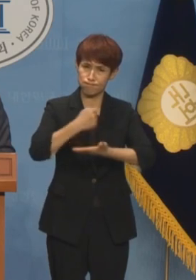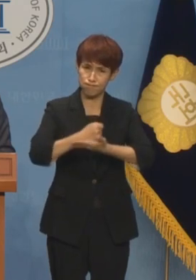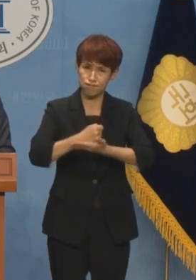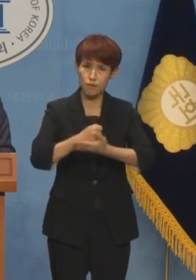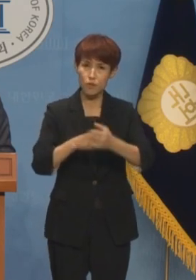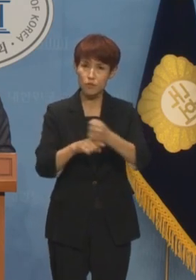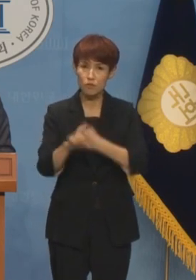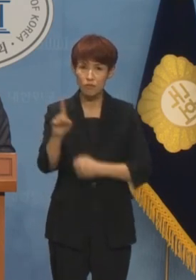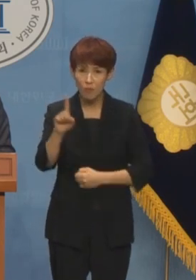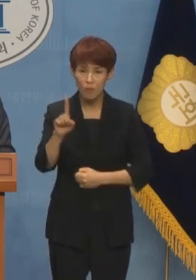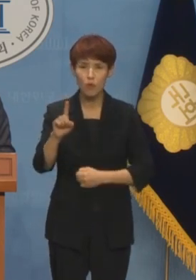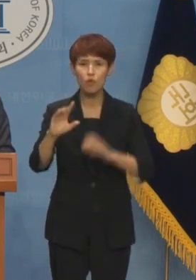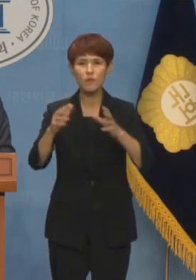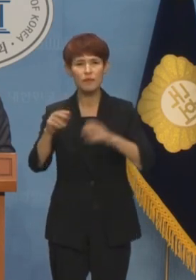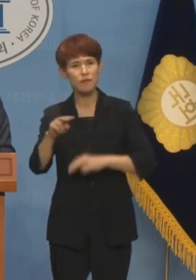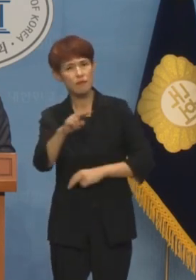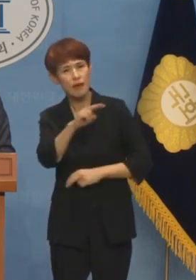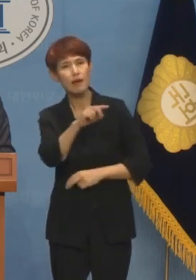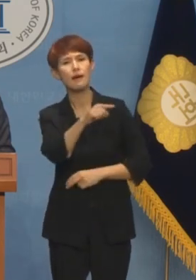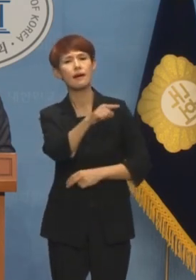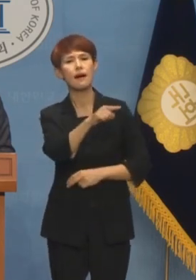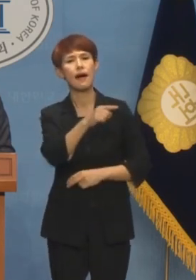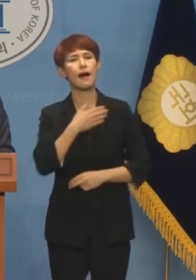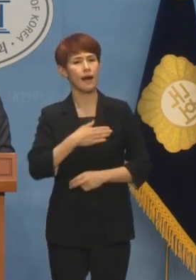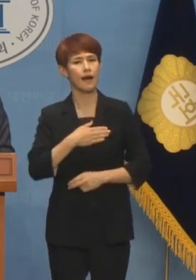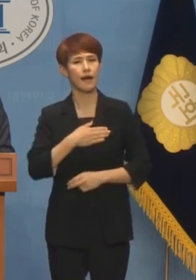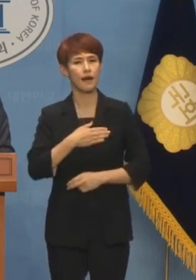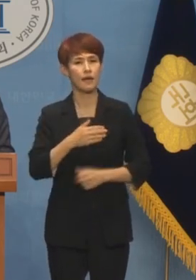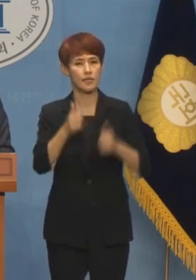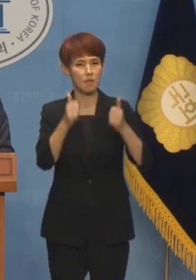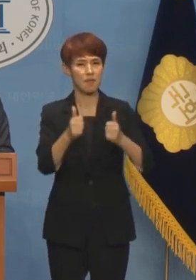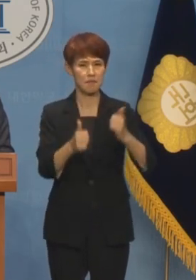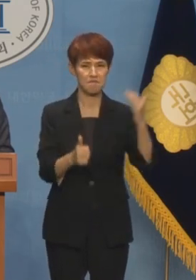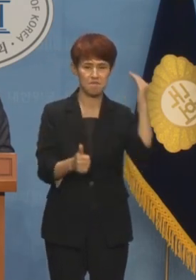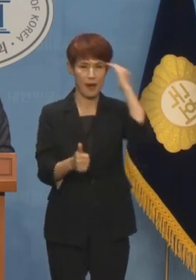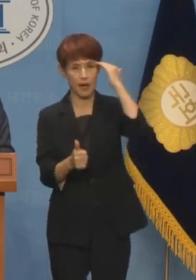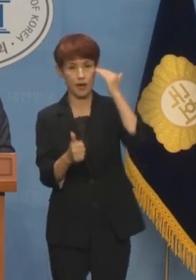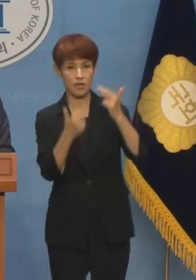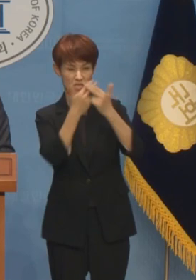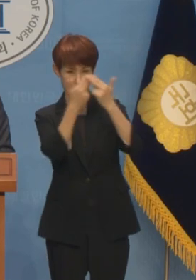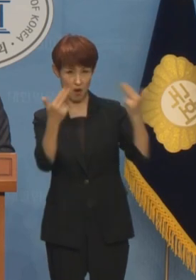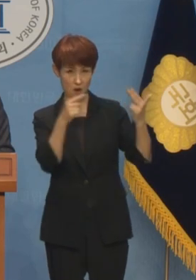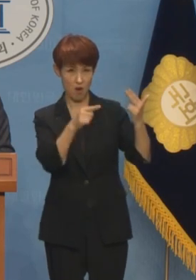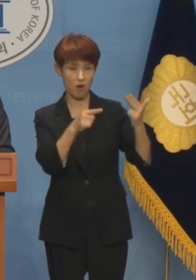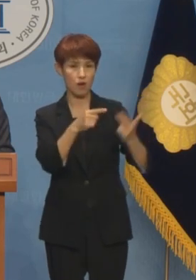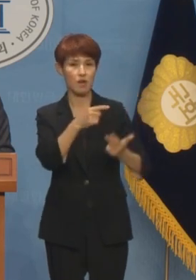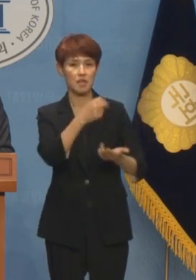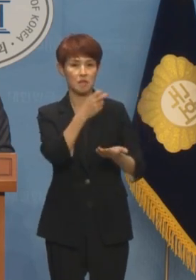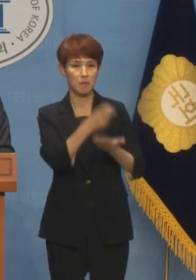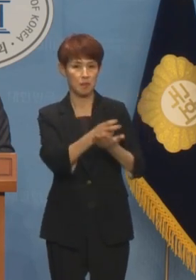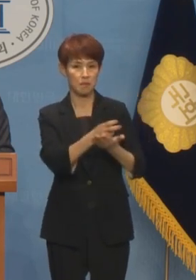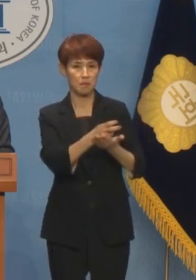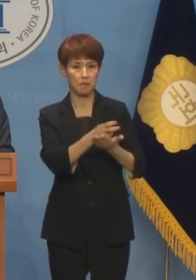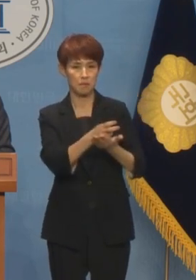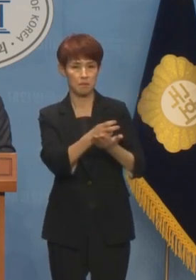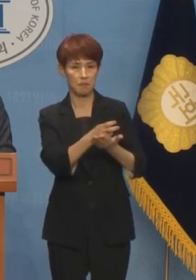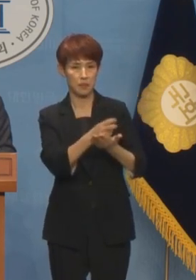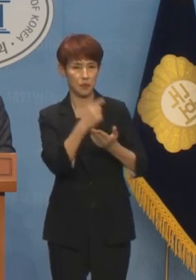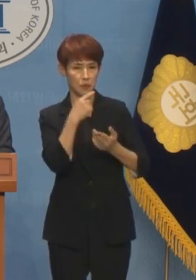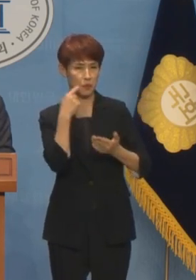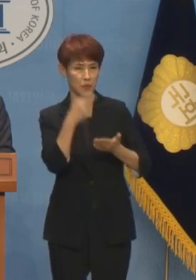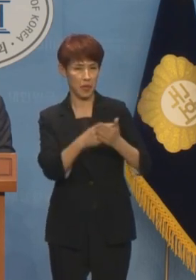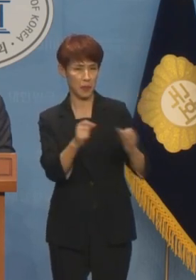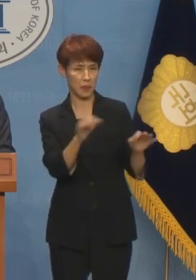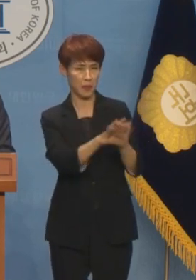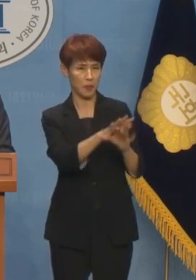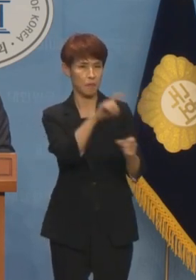것은 국민 모두가 예상할 수 있듯이 재판을 방해하고 이재명 대표의 사법 리스크를 희석하려는